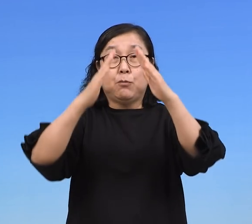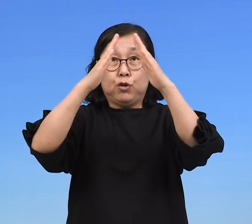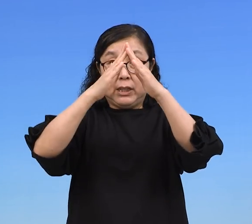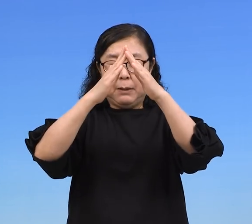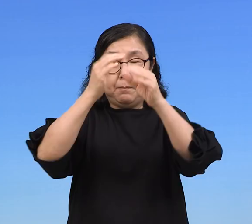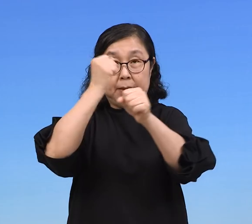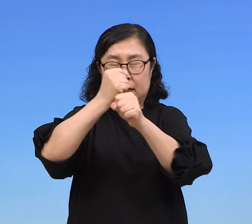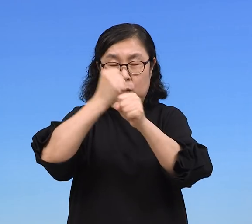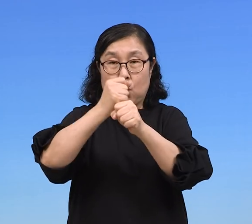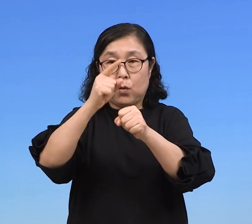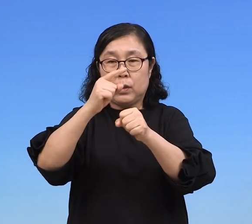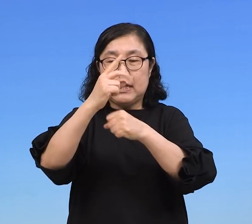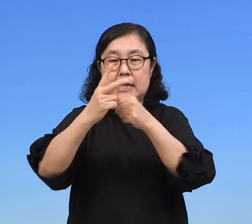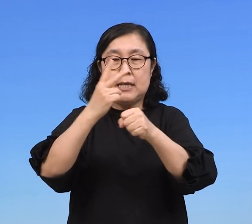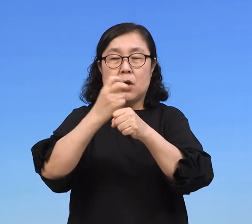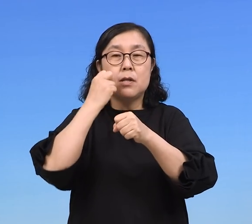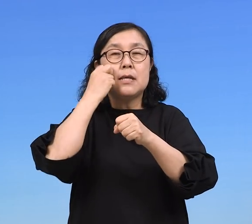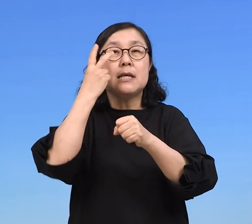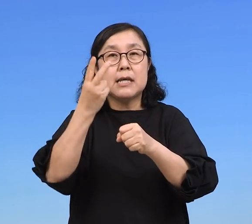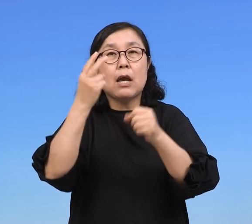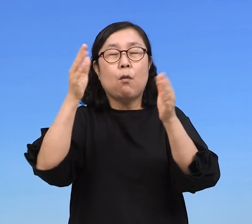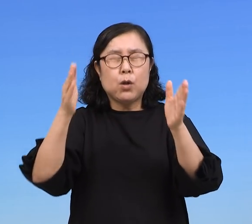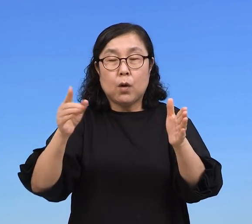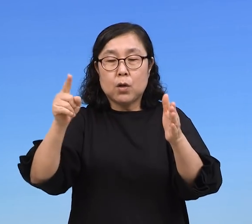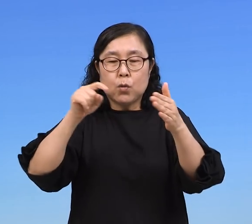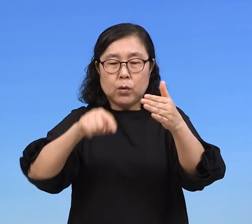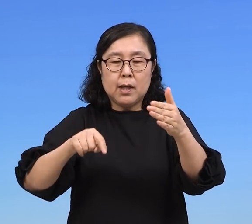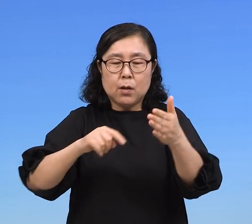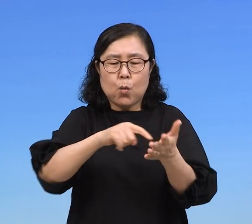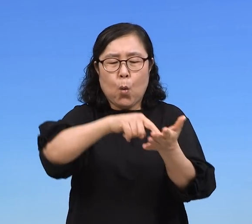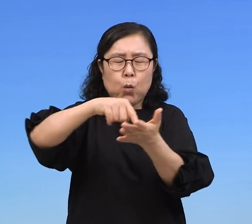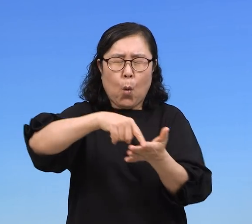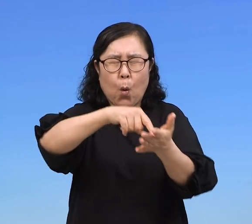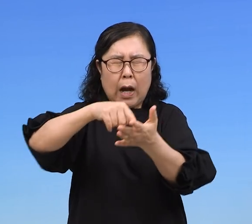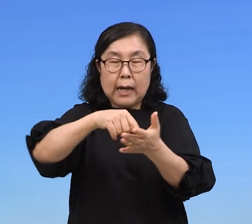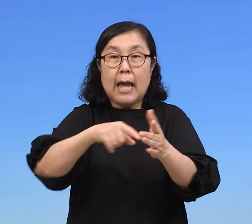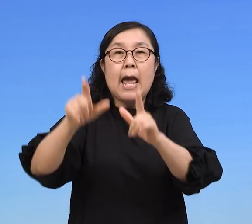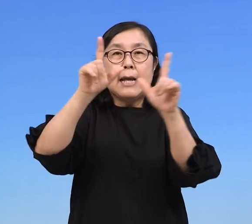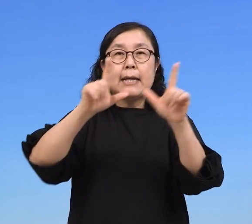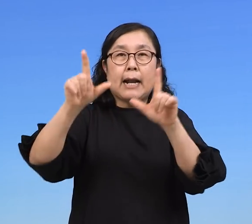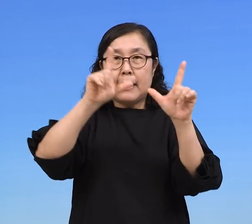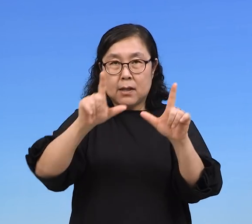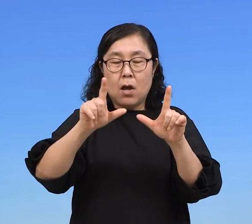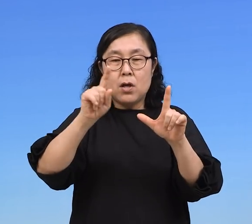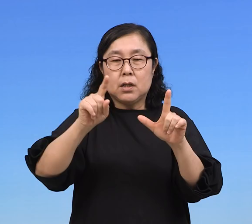그곳에서 고독한 생활을 통해서 자기 내면에 집중한 그 내용을